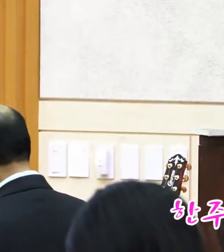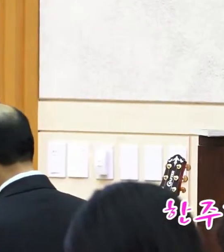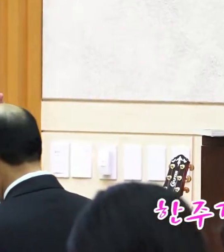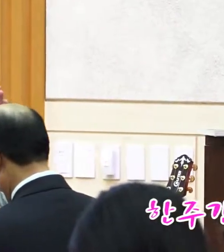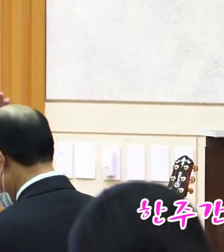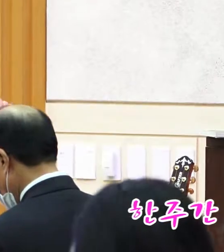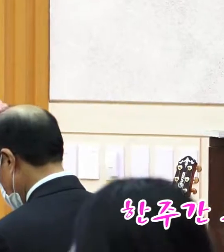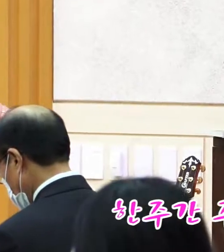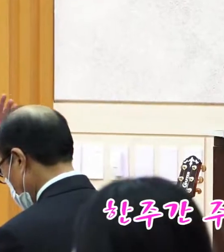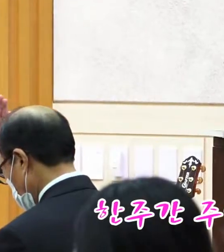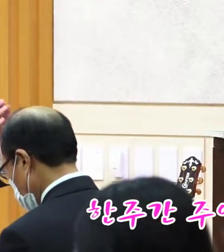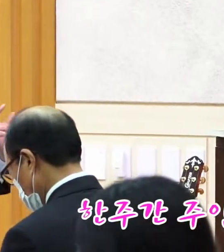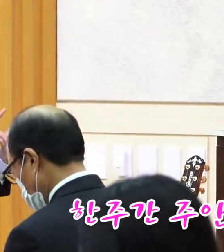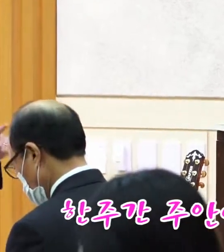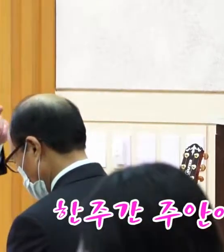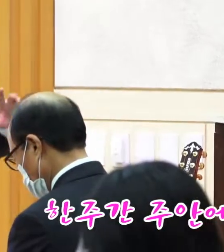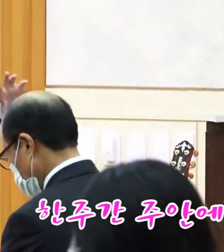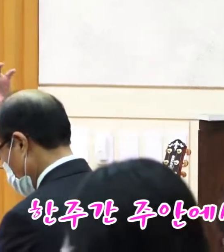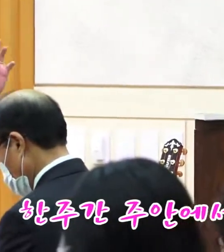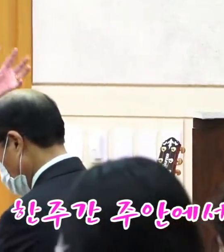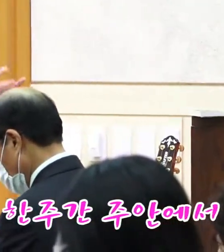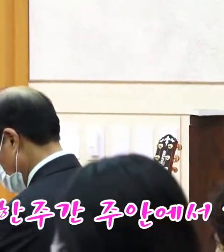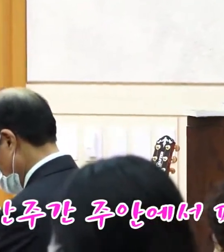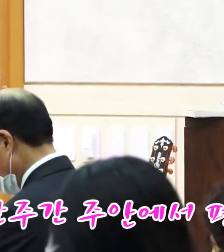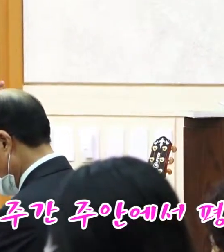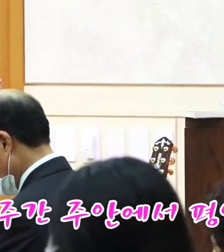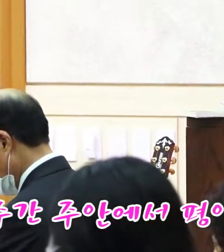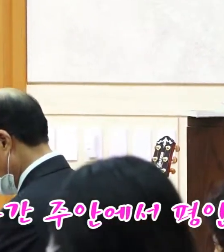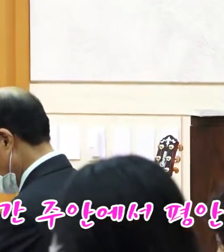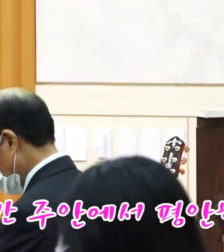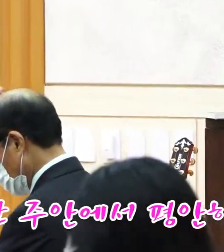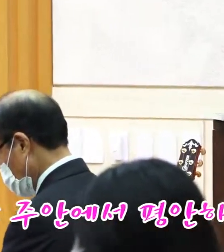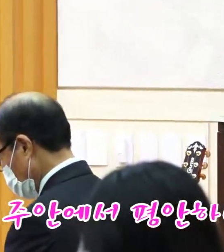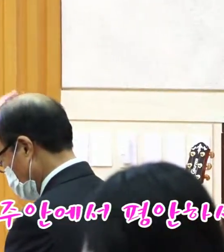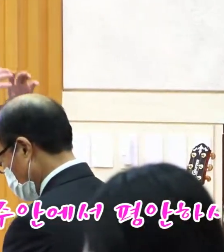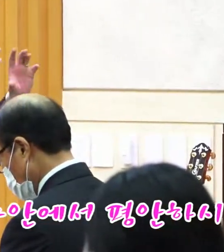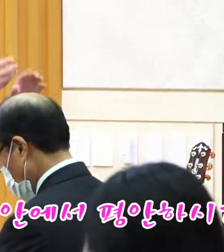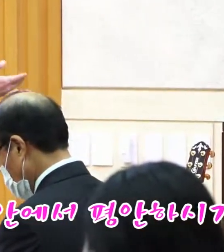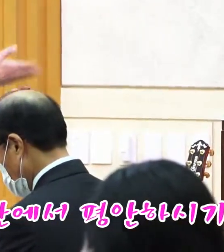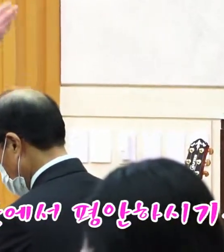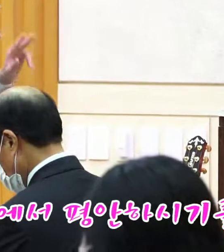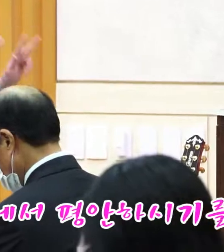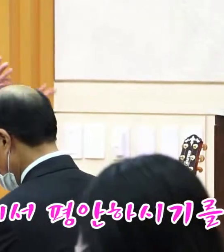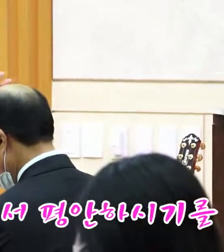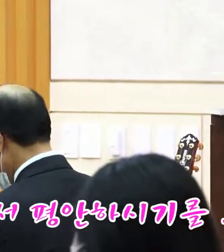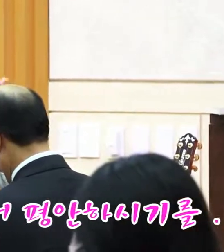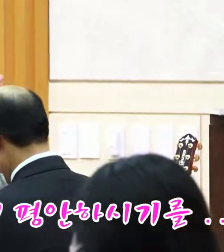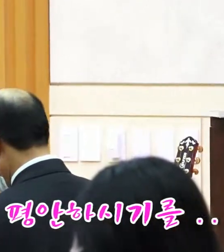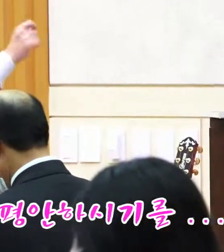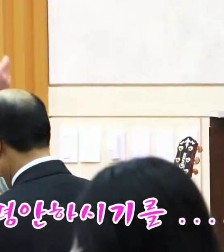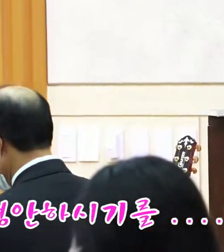땅의 교회들과 이 나라와 민족과 세계 열방 위에 지금부터 영원토록 함께